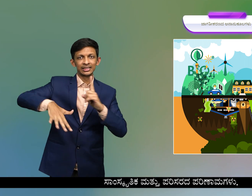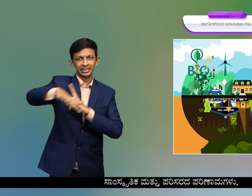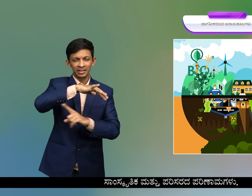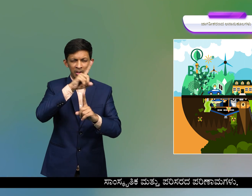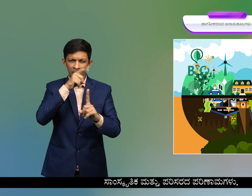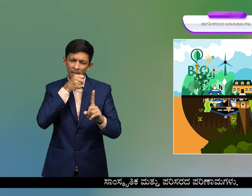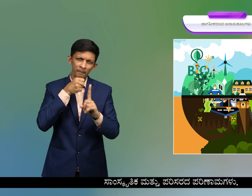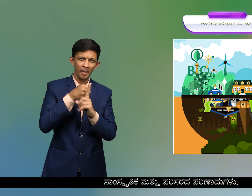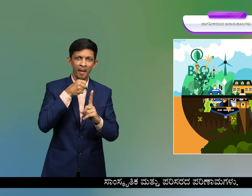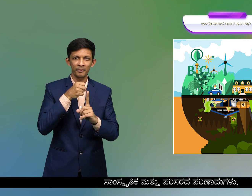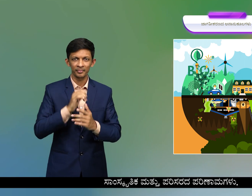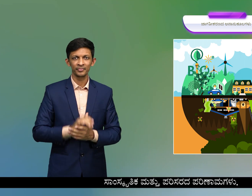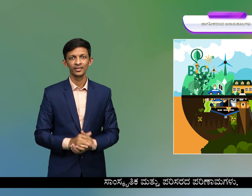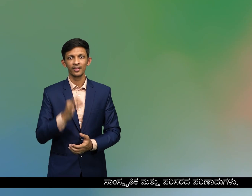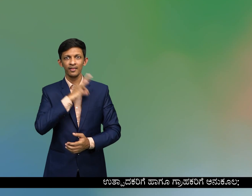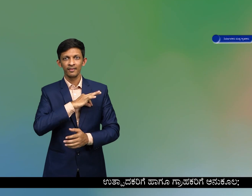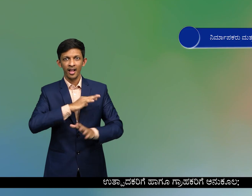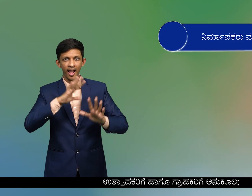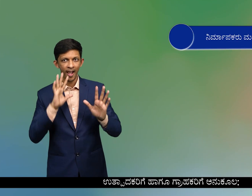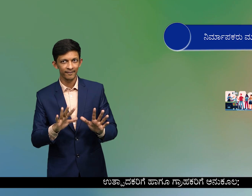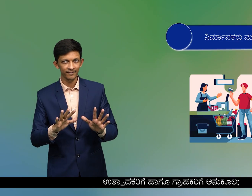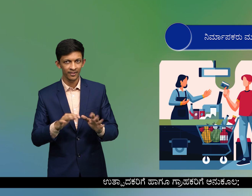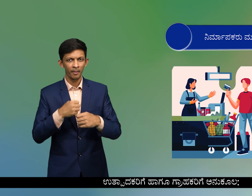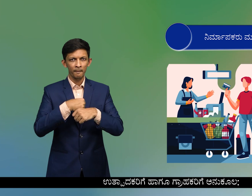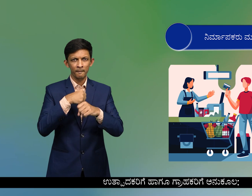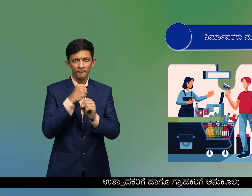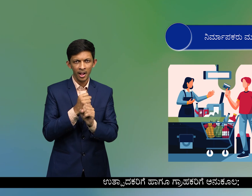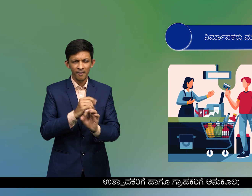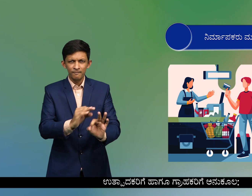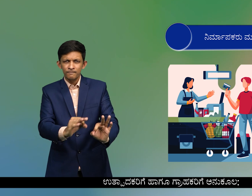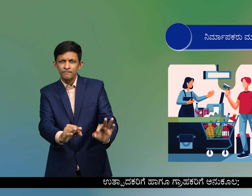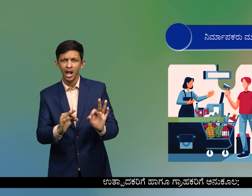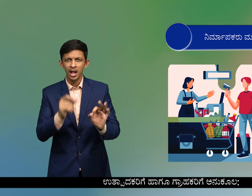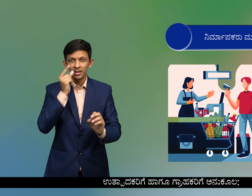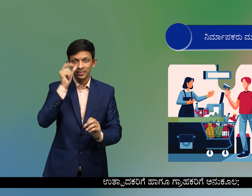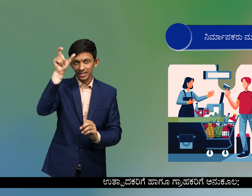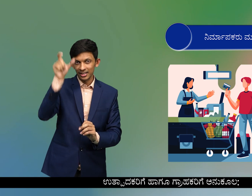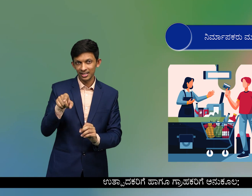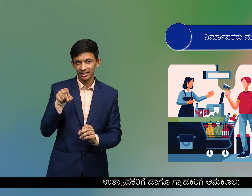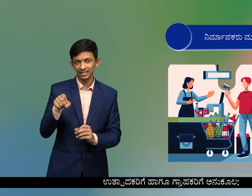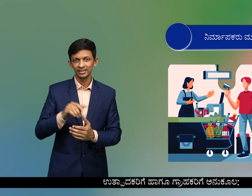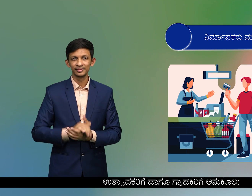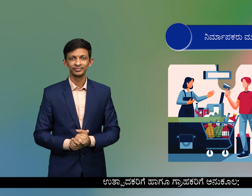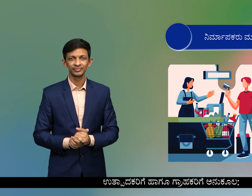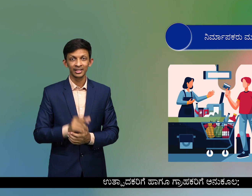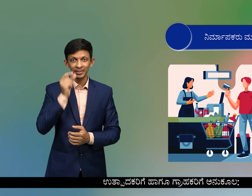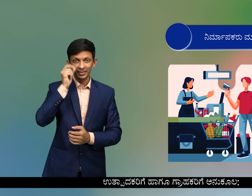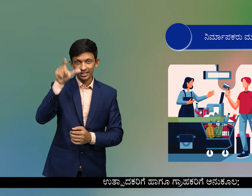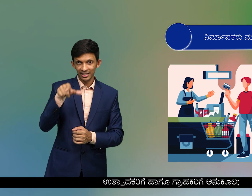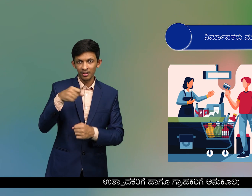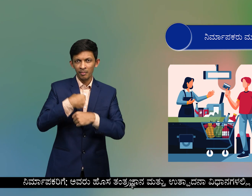ಸಾಂಸ್ಕೃತಿಕ ಮತ್ತು ಪರಿಸರದ ಪರಿಣಾಮಗಳು, ಉತ್ಪಾದಕರಿಗೆ ಹಾಗೂ ಗ್ರಾಹಕರಿಗೆ ಅನುಕೂಲ.